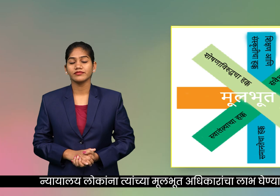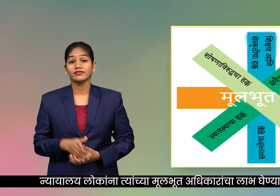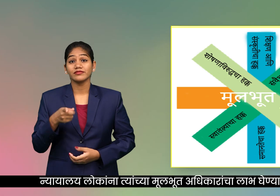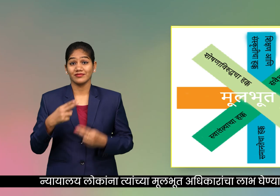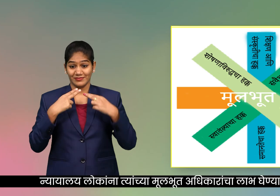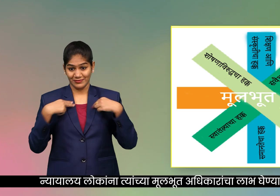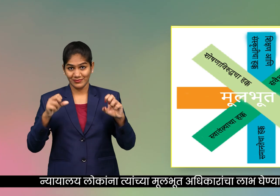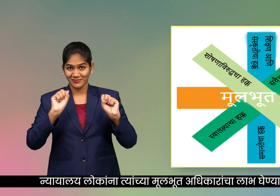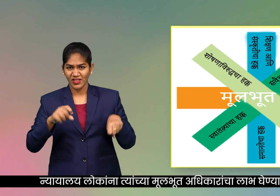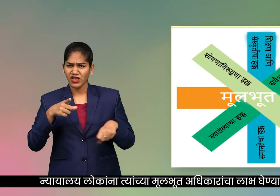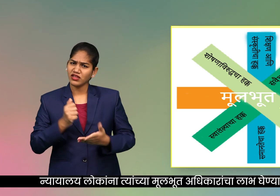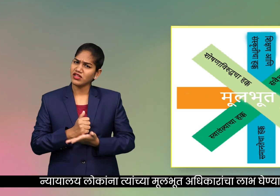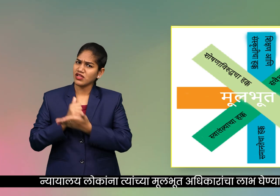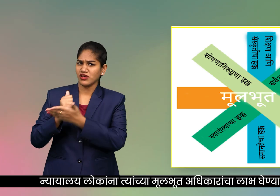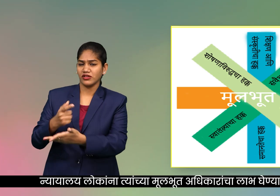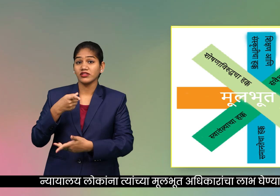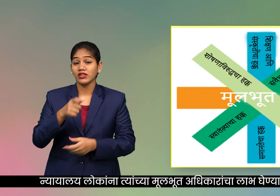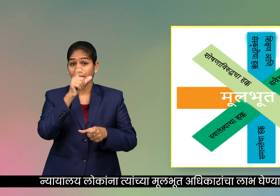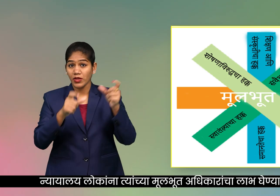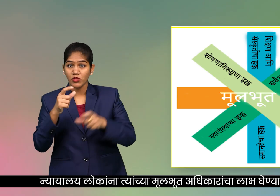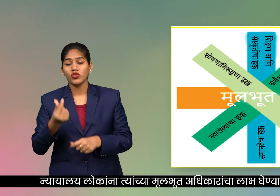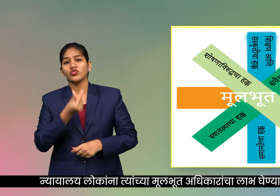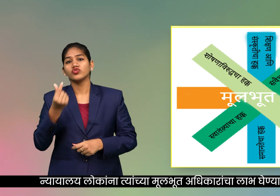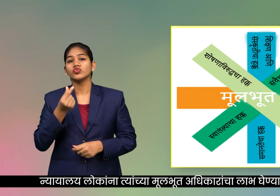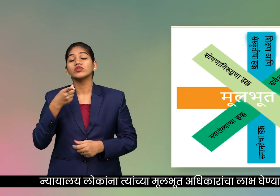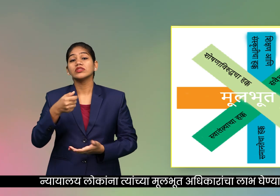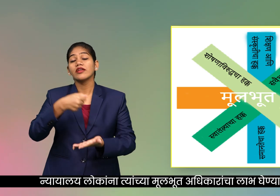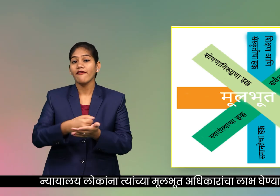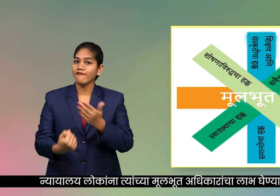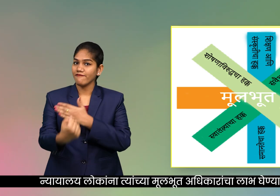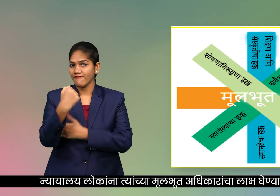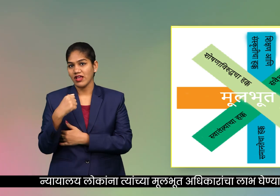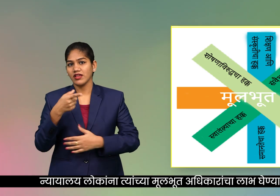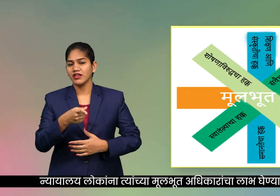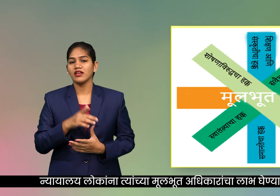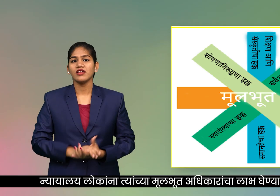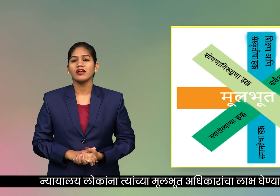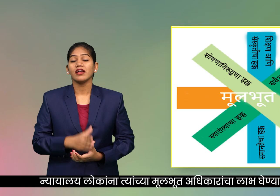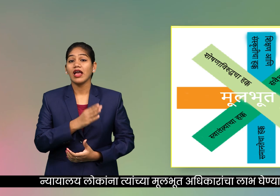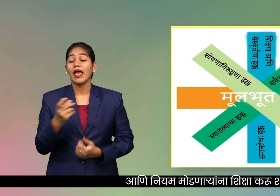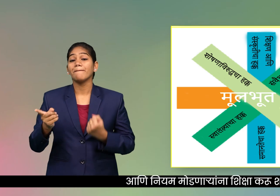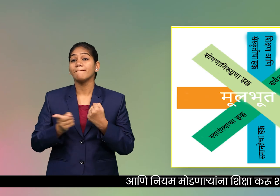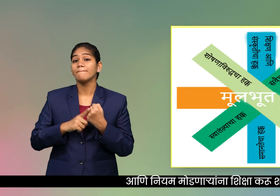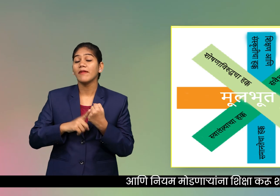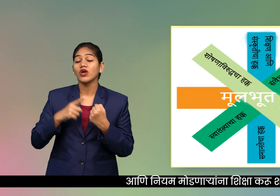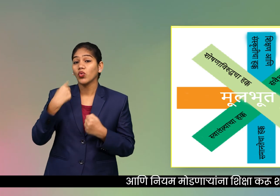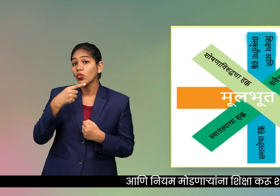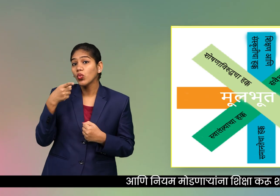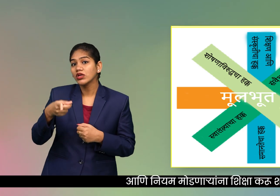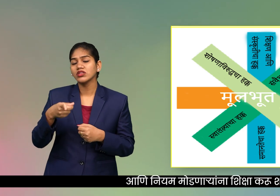न्यायालय लोकांना त्यांच्या मूलभूत अधिकारांचा लाभ घेण्यास मदत करू शकतो आणि नियम